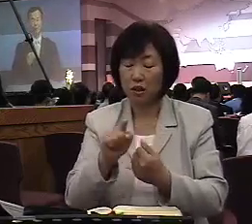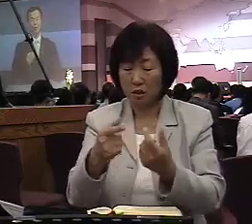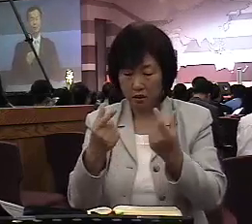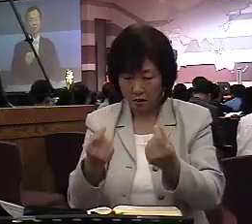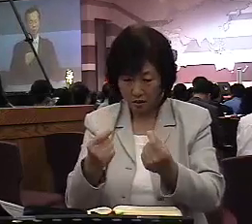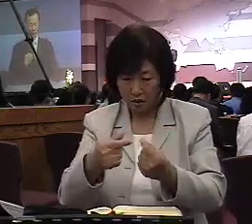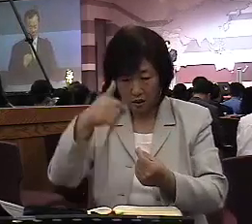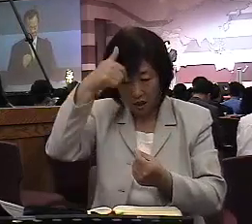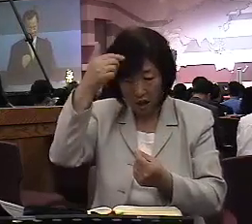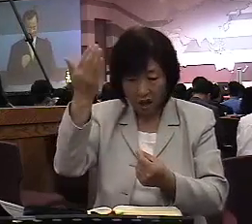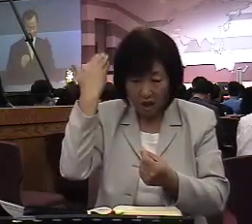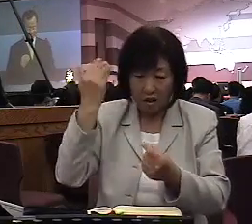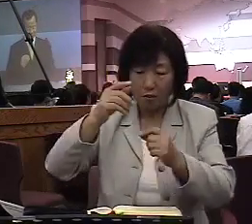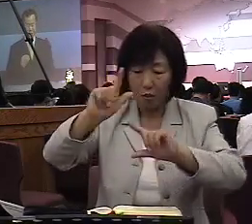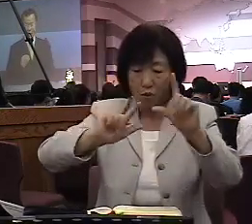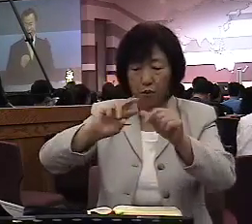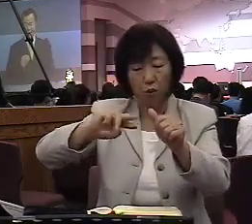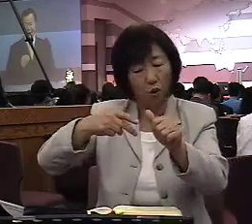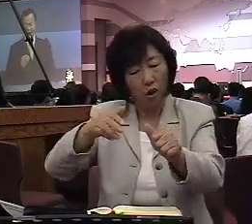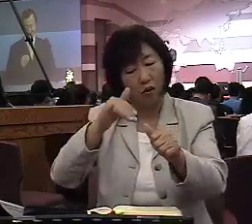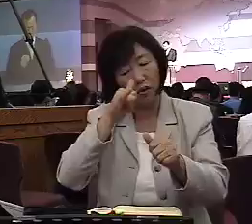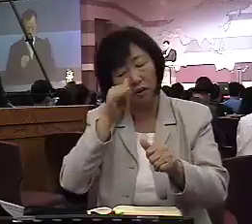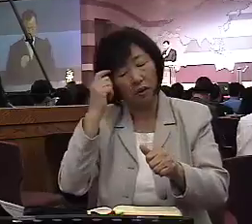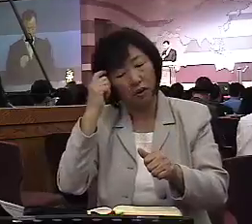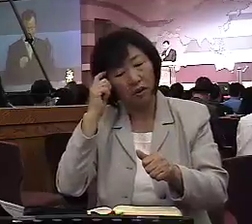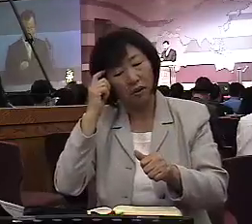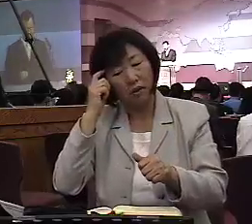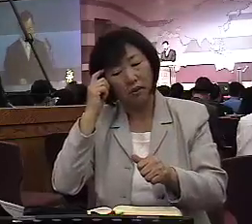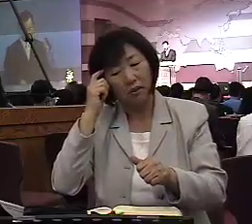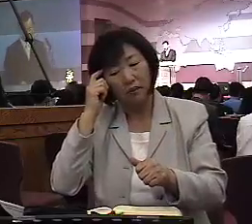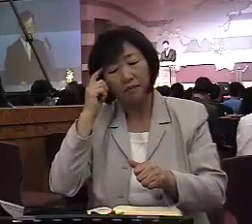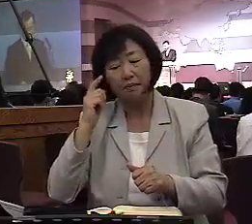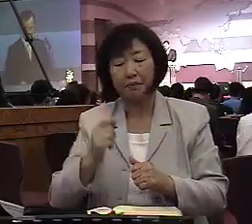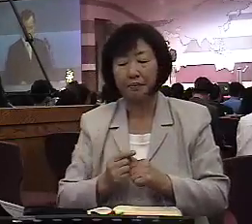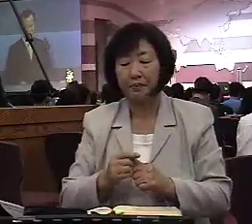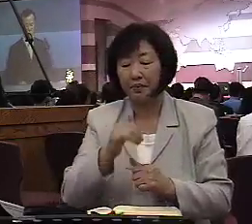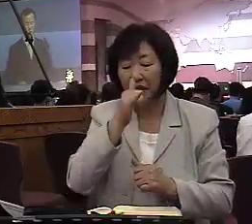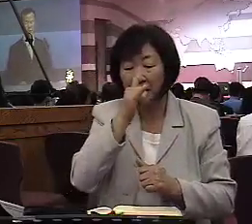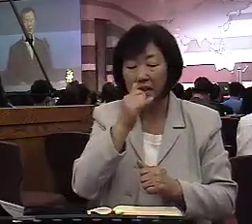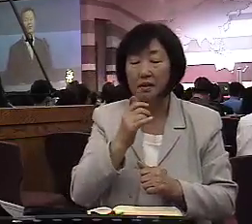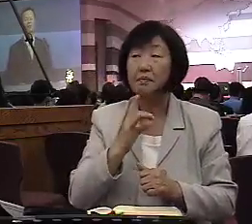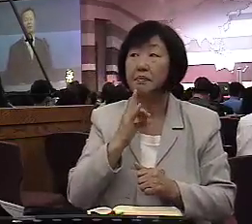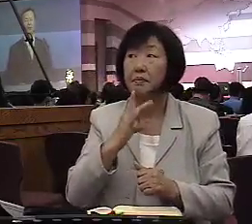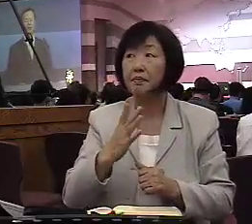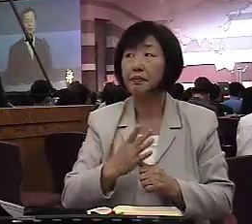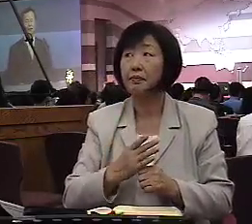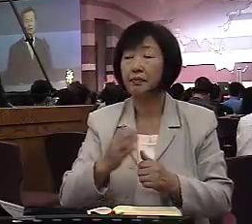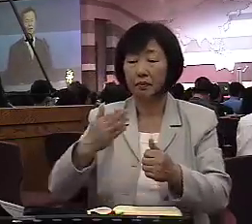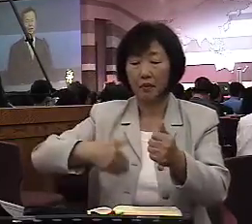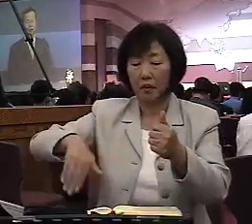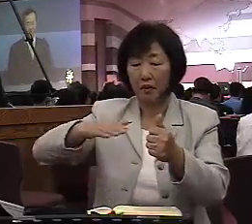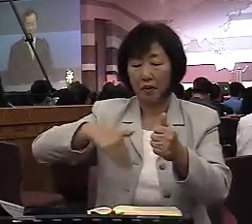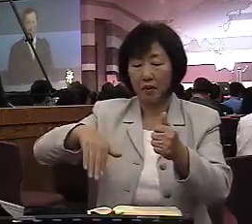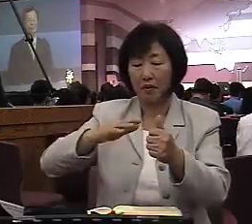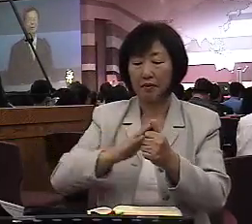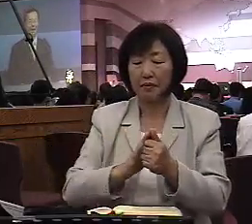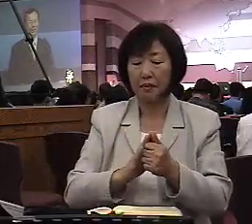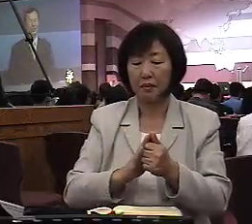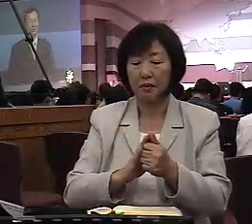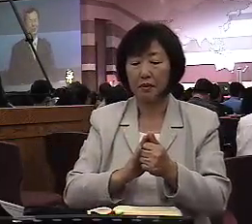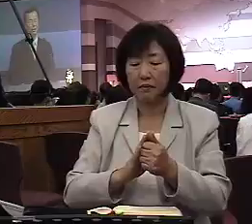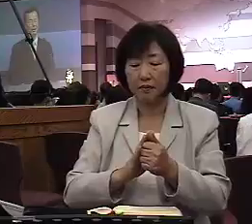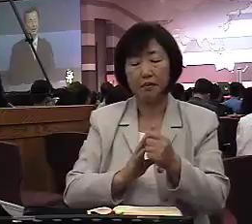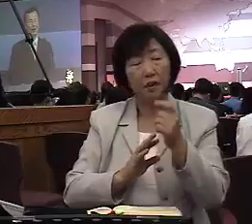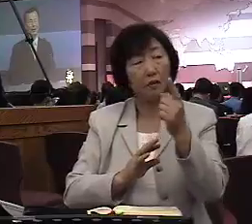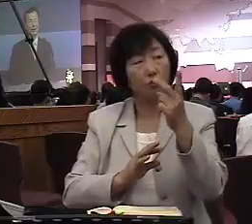이렇게 옛 모습으로 돌아갈 수 있을까 의아하게 생각하실 수 있겠지만 여러분 주위에 그런 분들 적어도 한두 명은